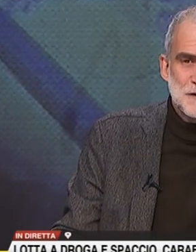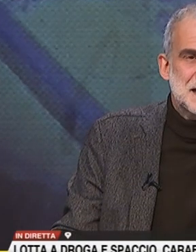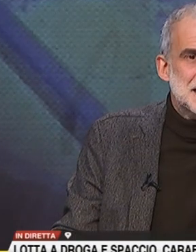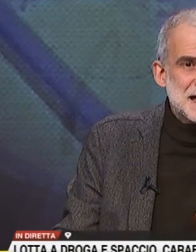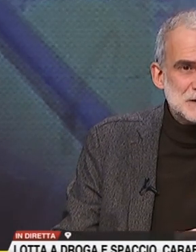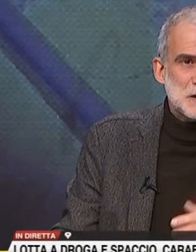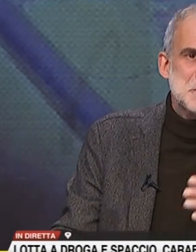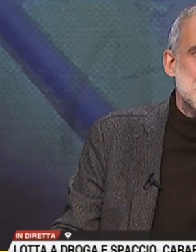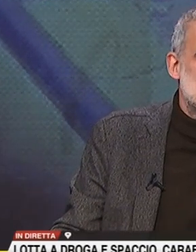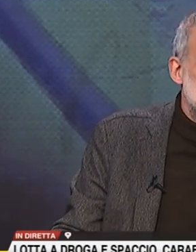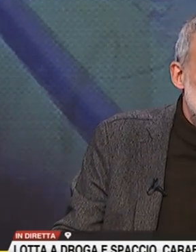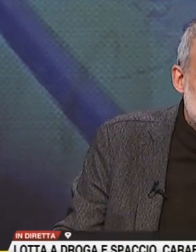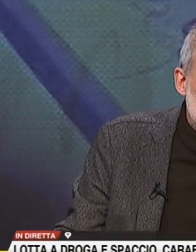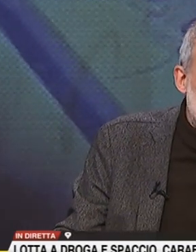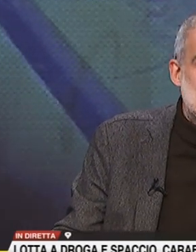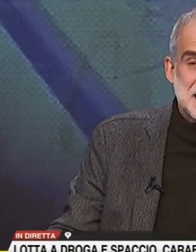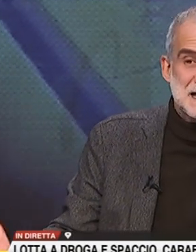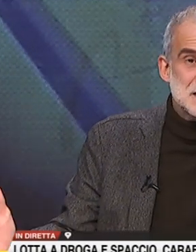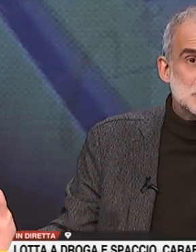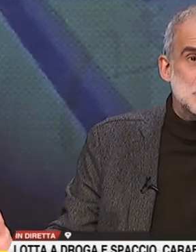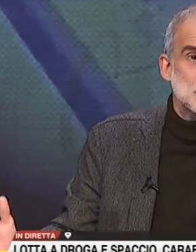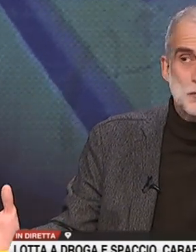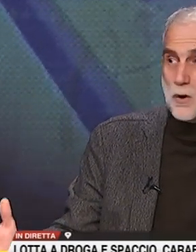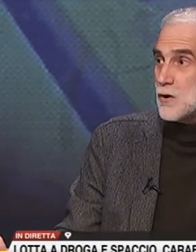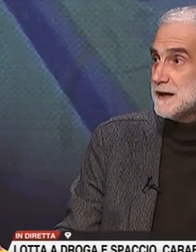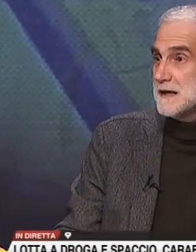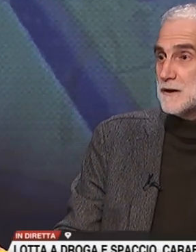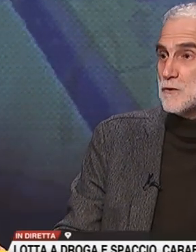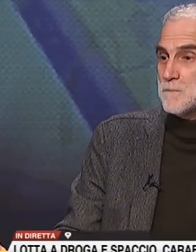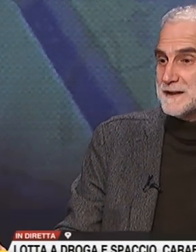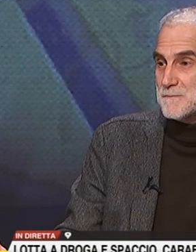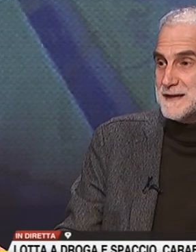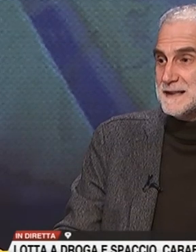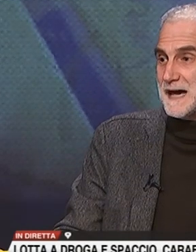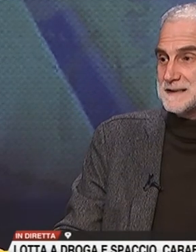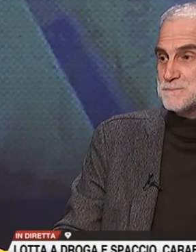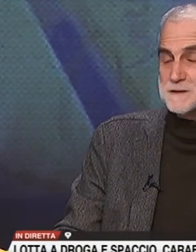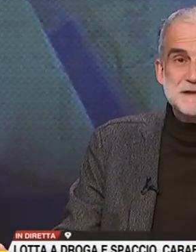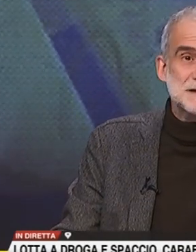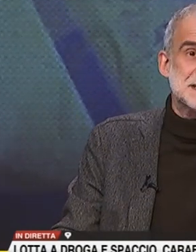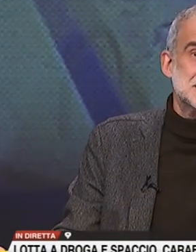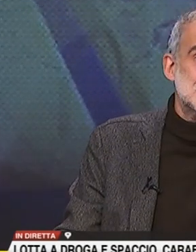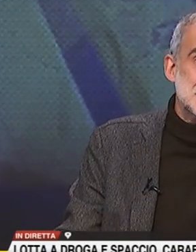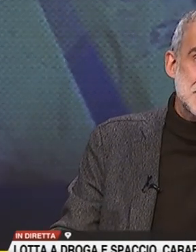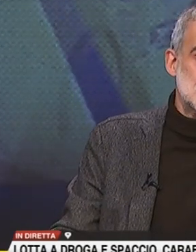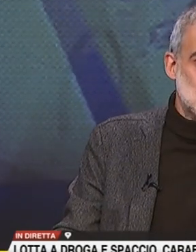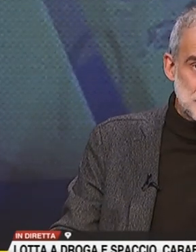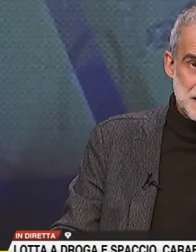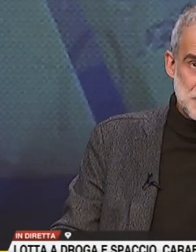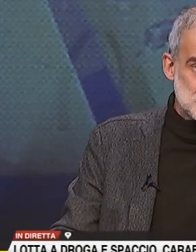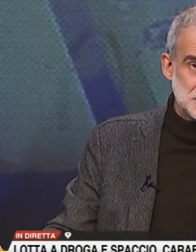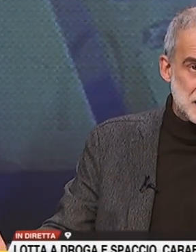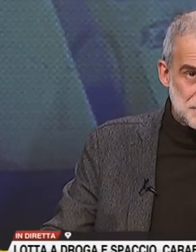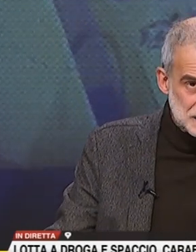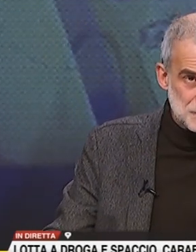l'accesso legato all'impegnativa sanitaria. Sono luoghi completamente a disposizione dei cittadini dove